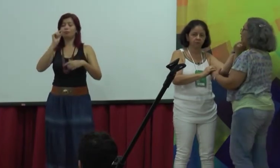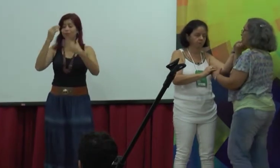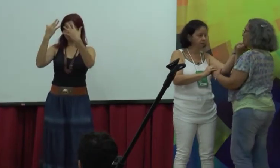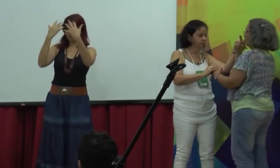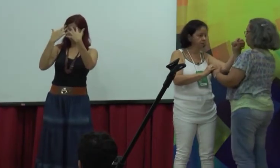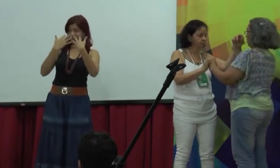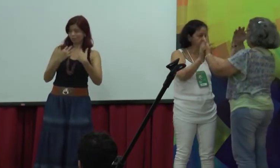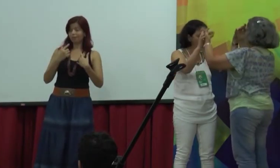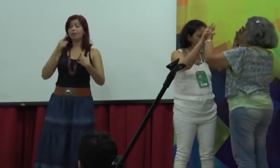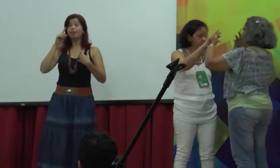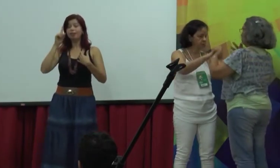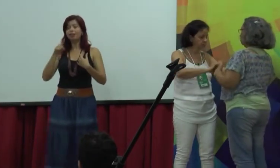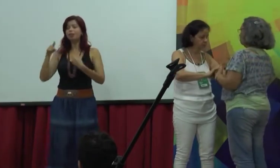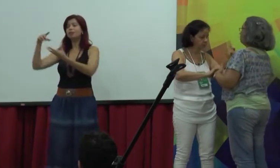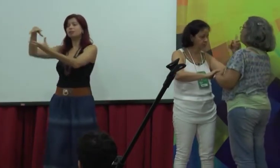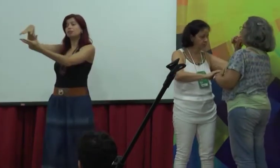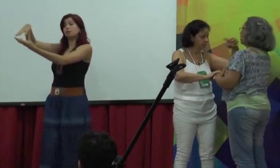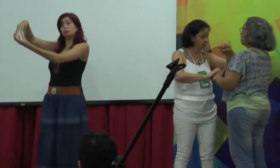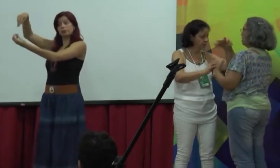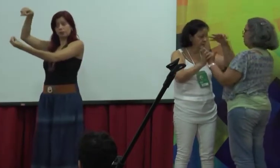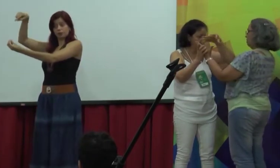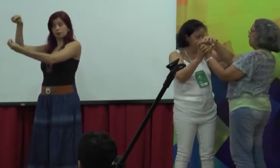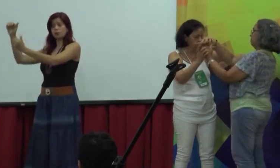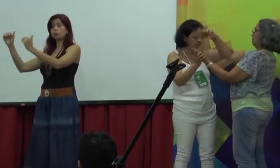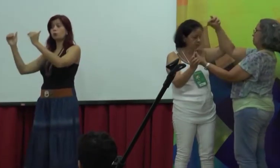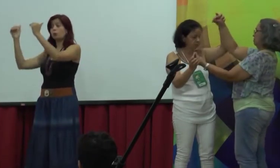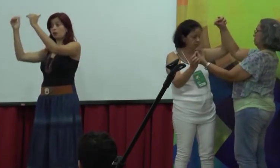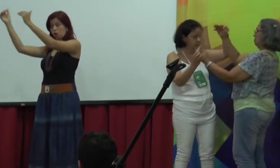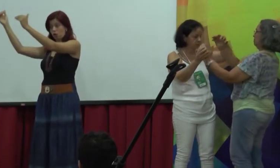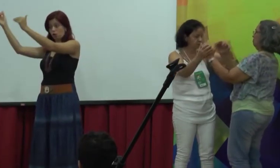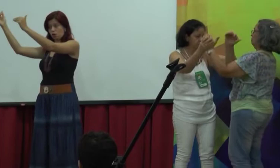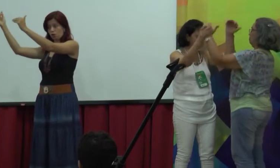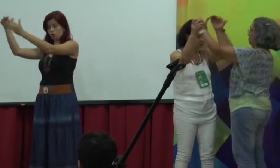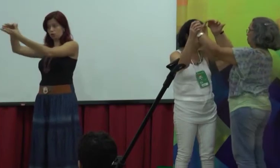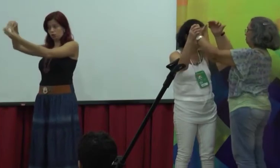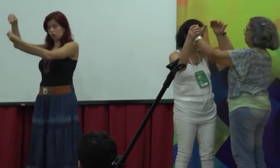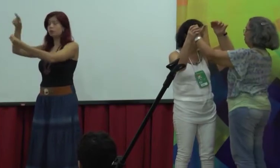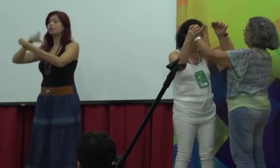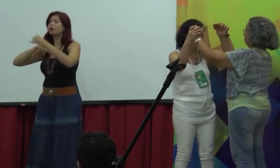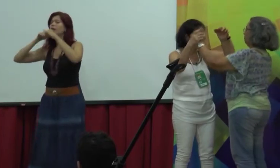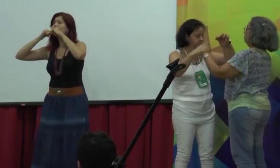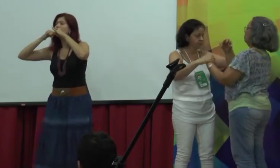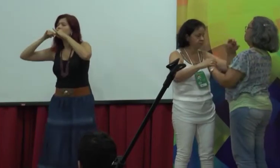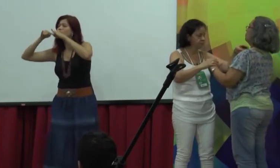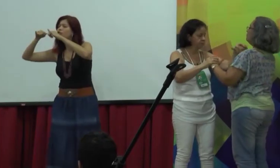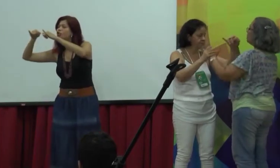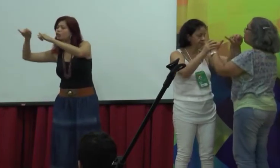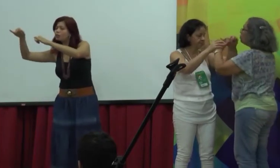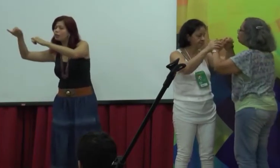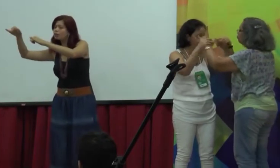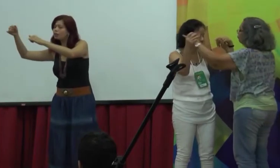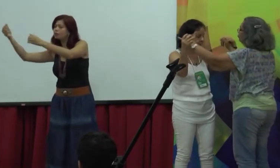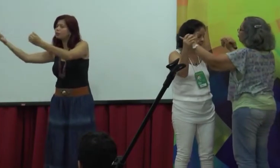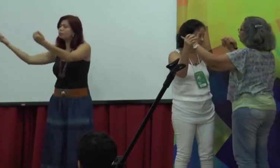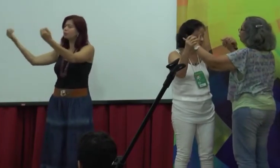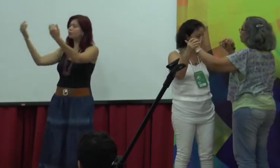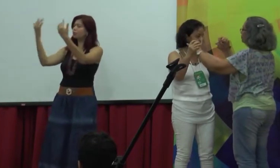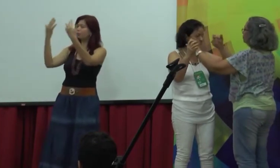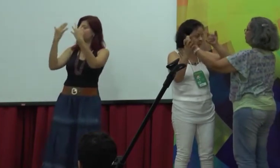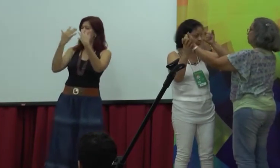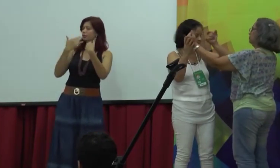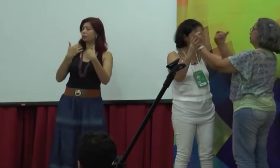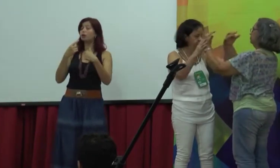Se tem cura, se está doente. Então, passe, o espírito que está presente, o espírito superior, ele